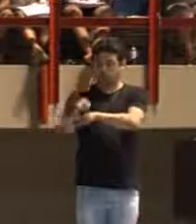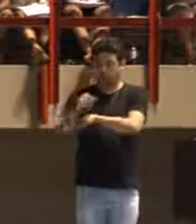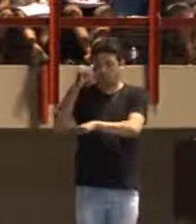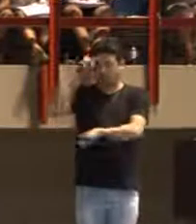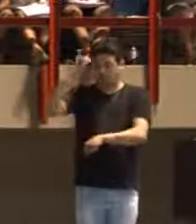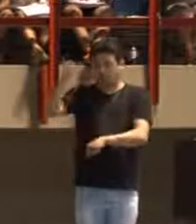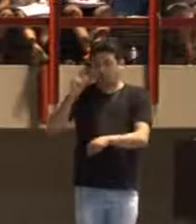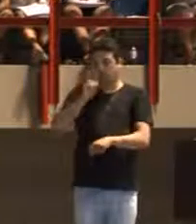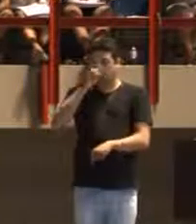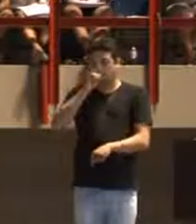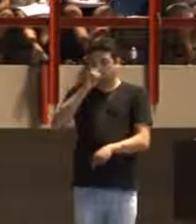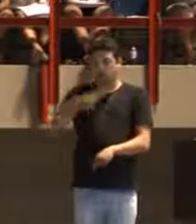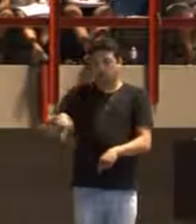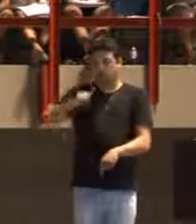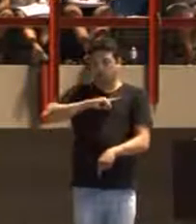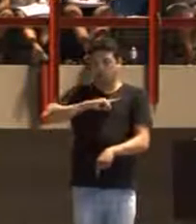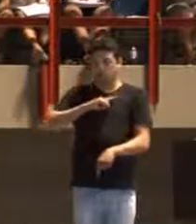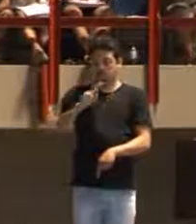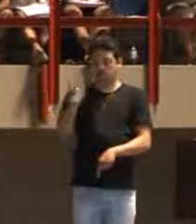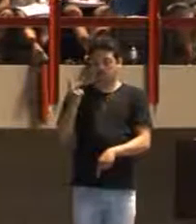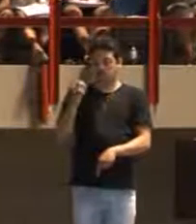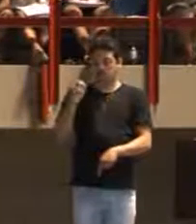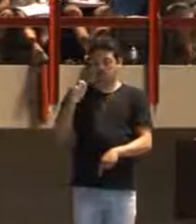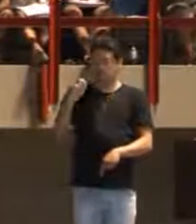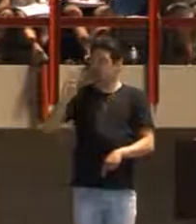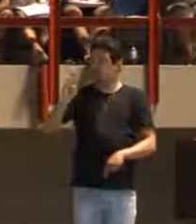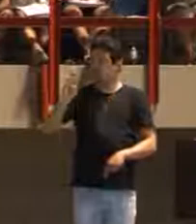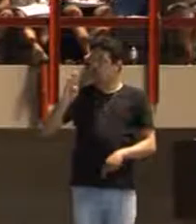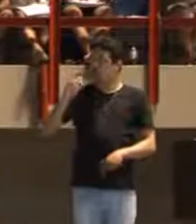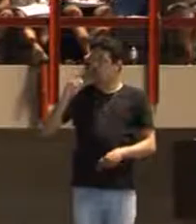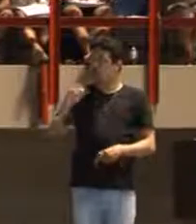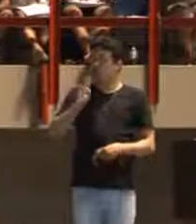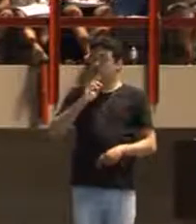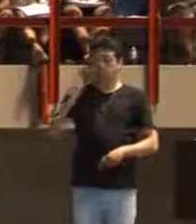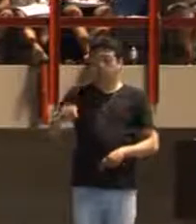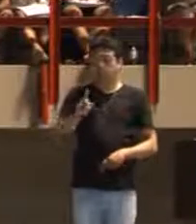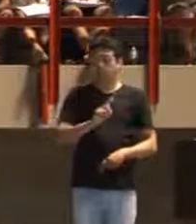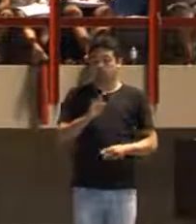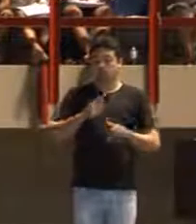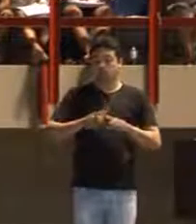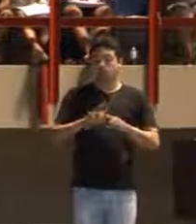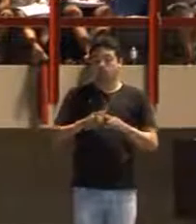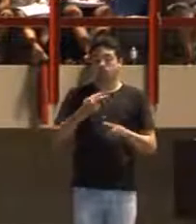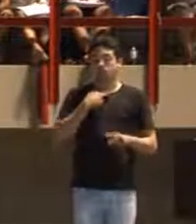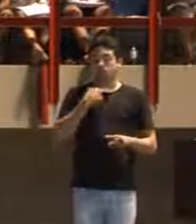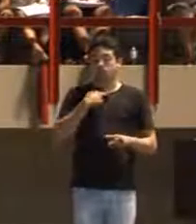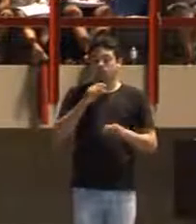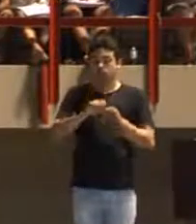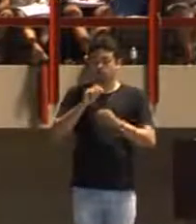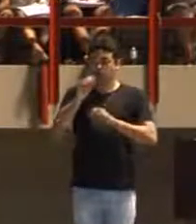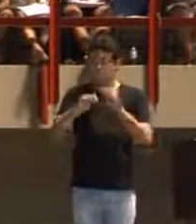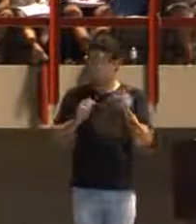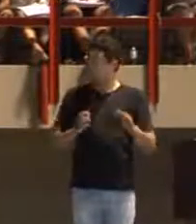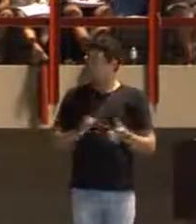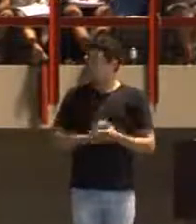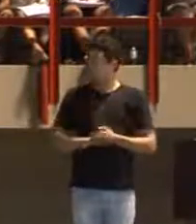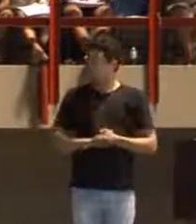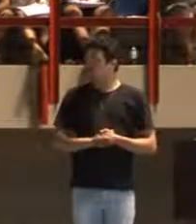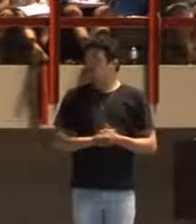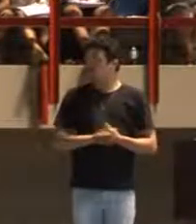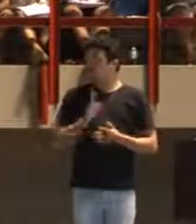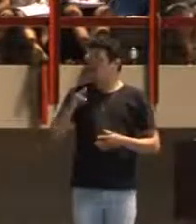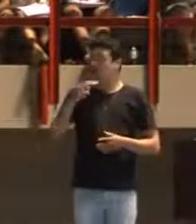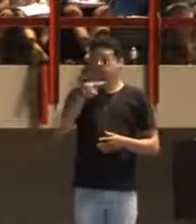para não correr risco de pegar hepatite? Não. O que é que você não pode fazer? Você